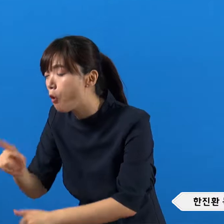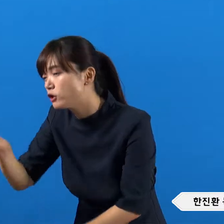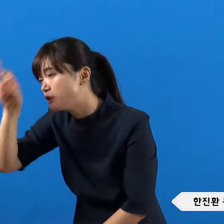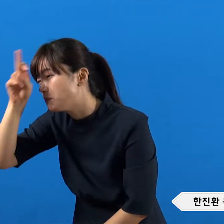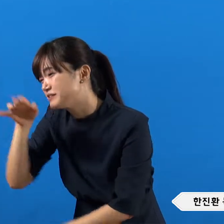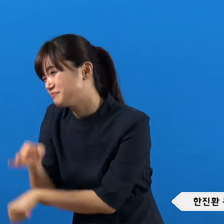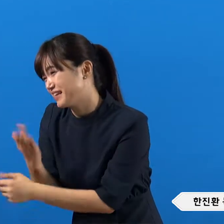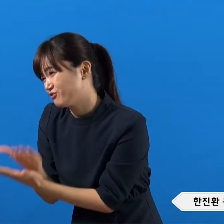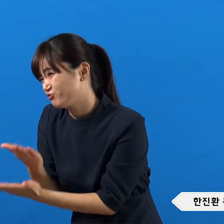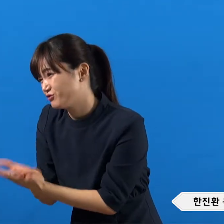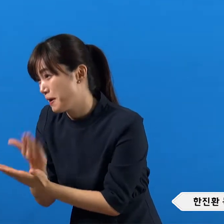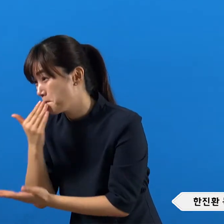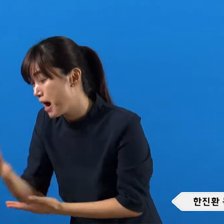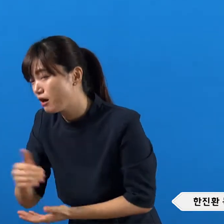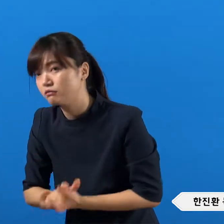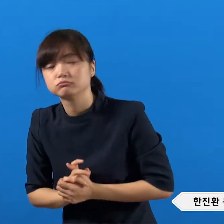사주세요.